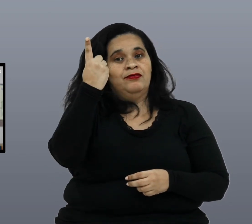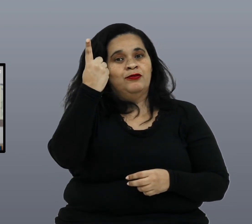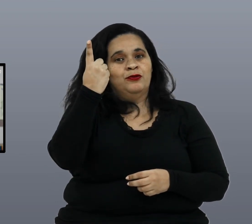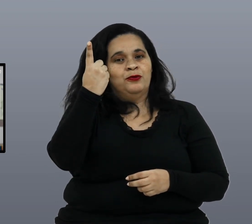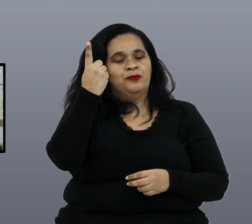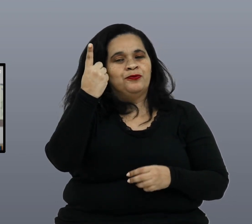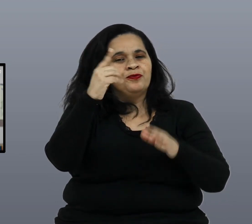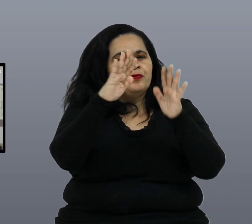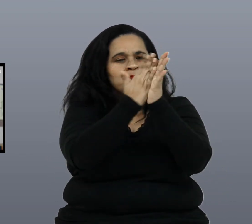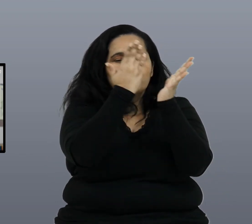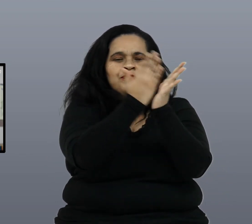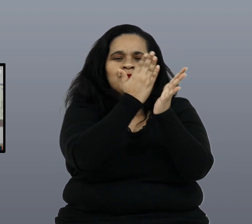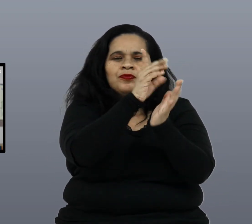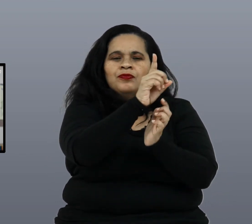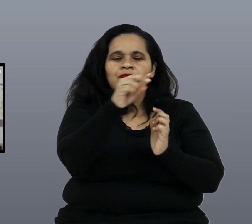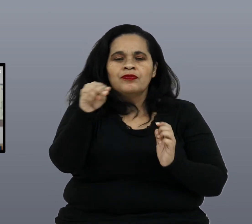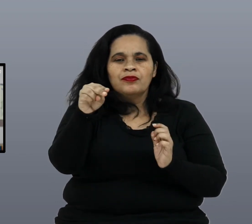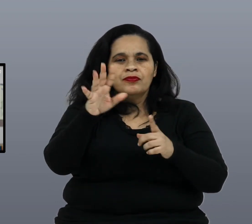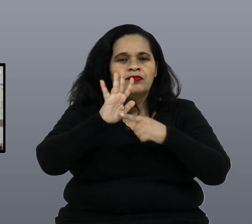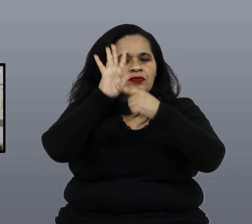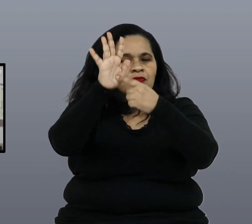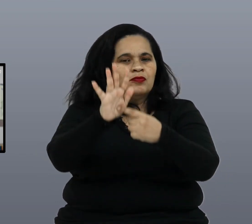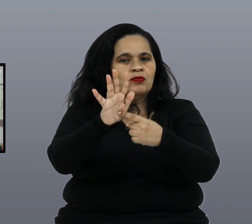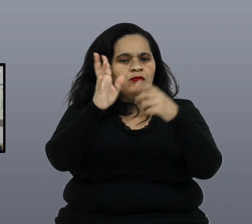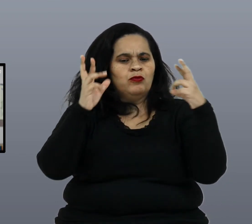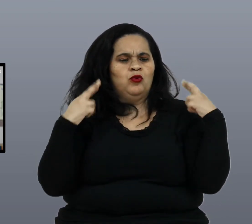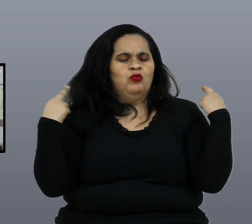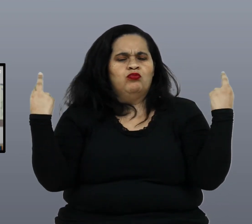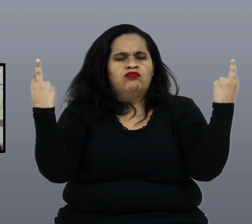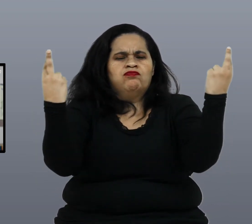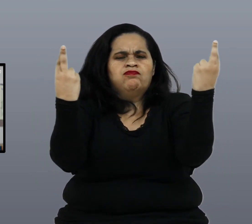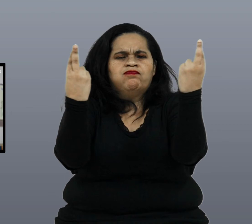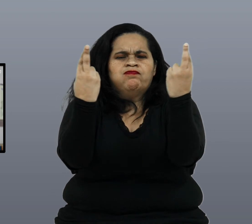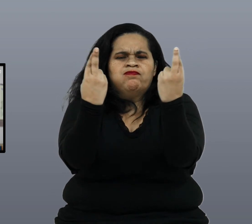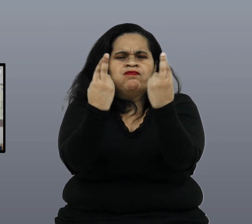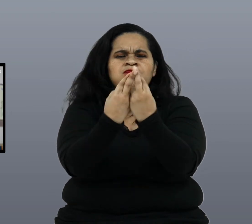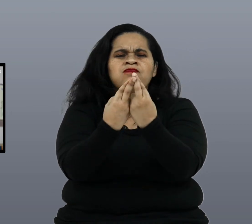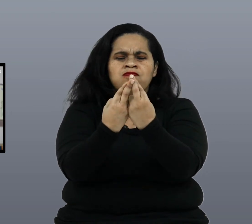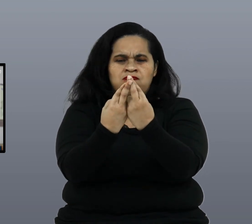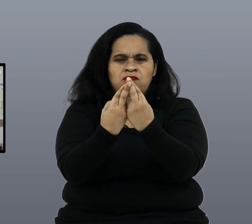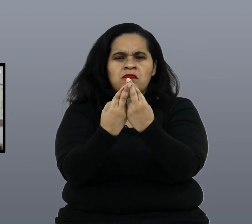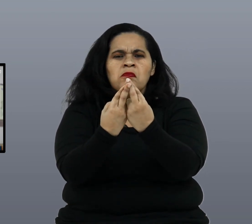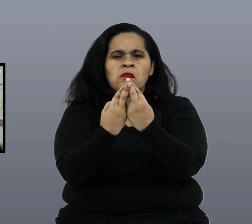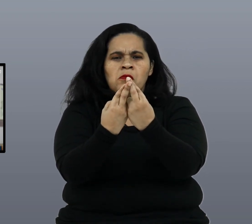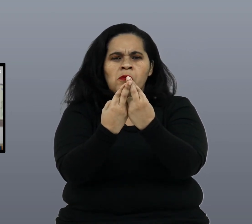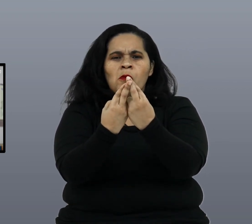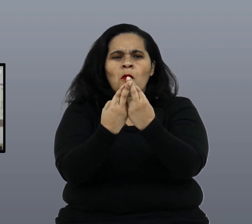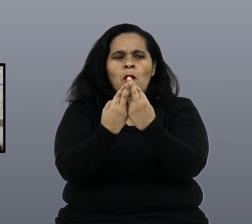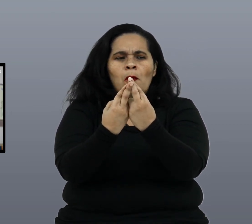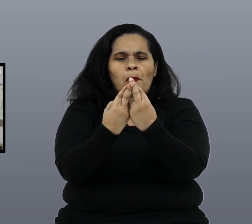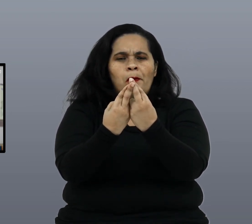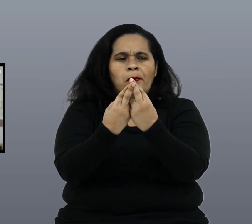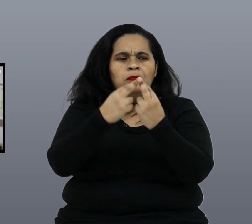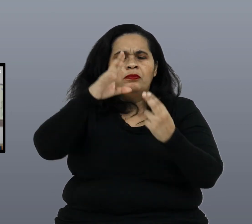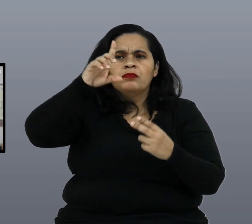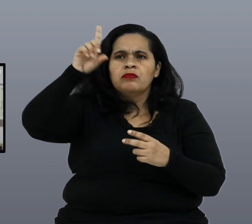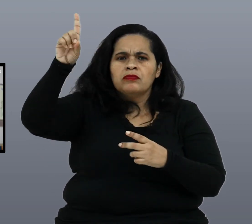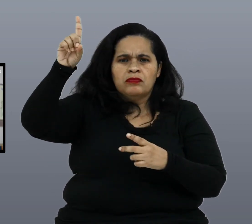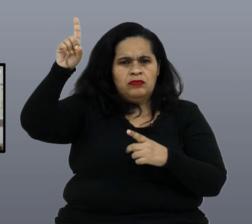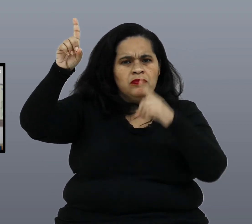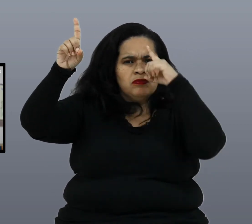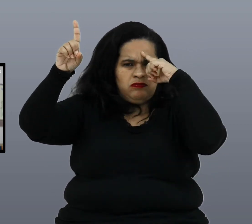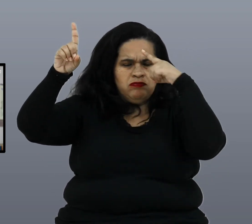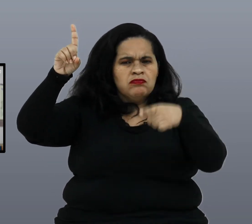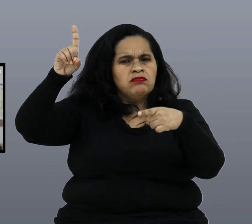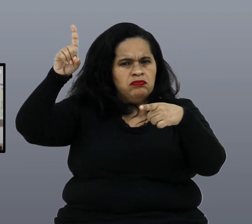de Daniel mostra que todos os reinos da terra está dentro do cronograma de Deus. Foi Deus que estabeleceu. É